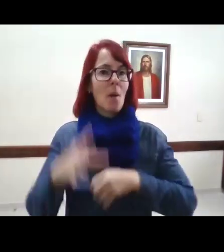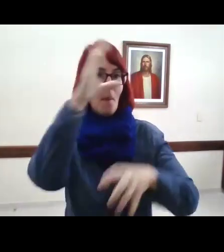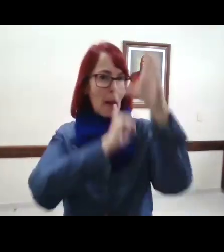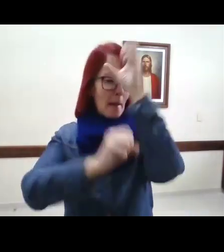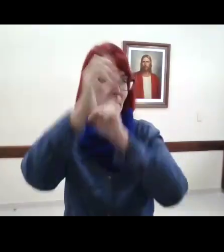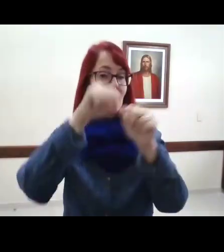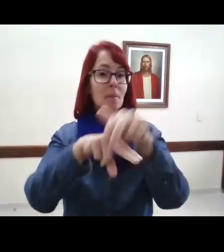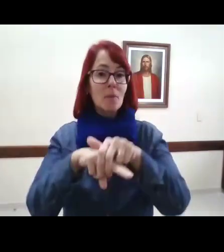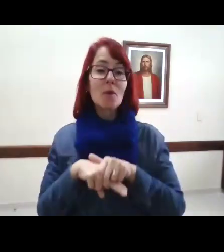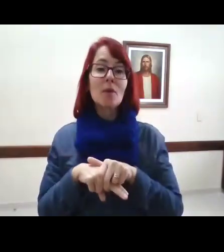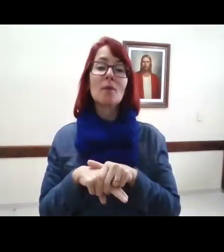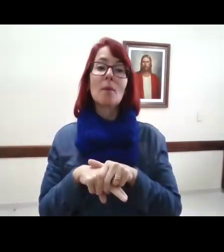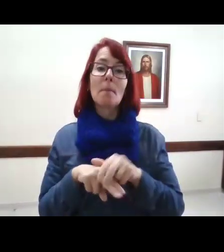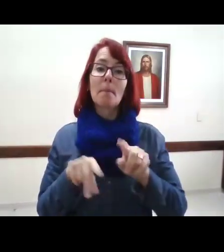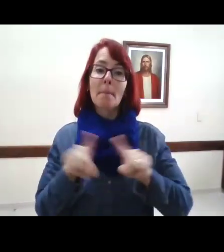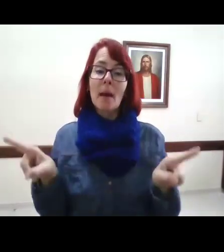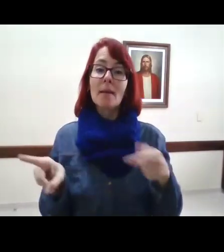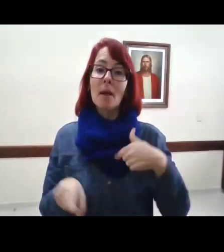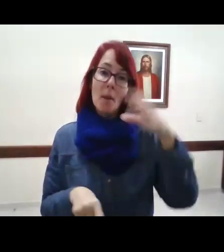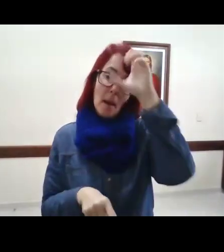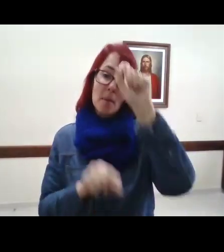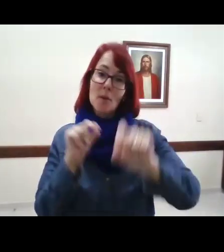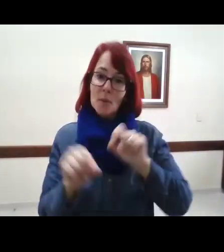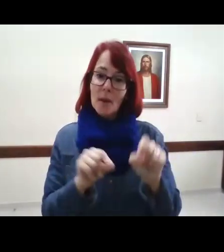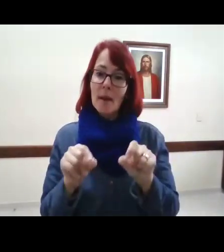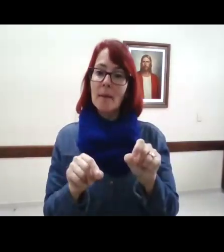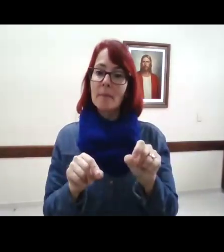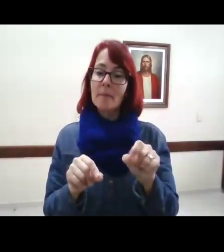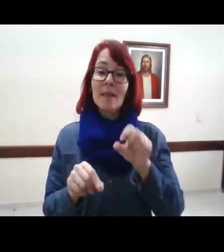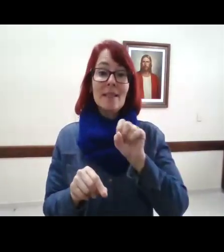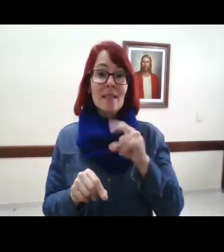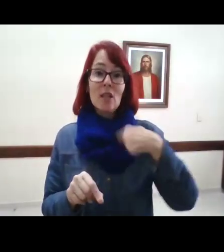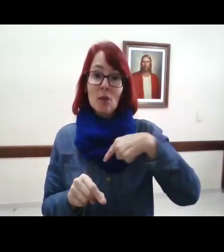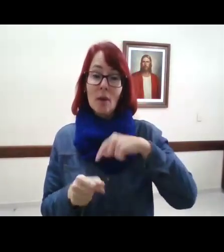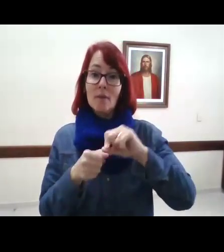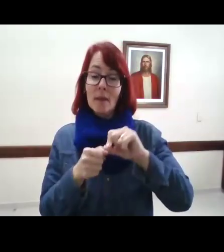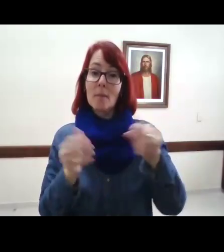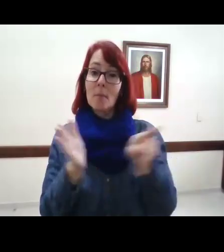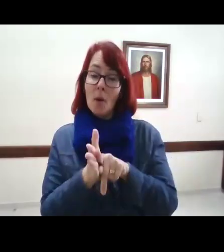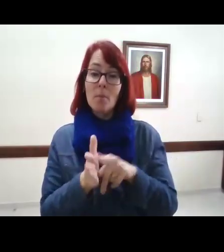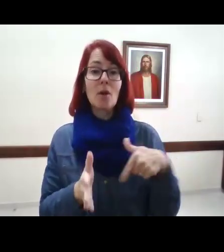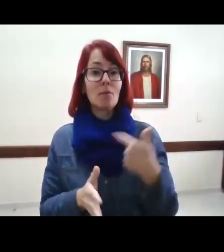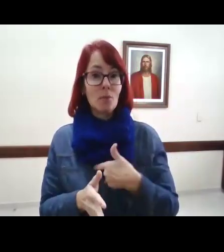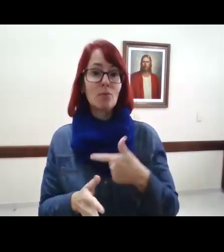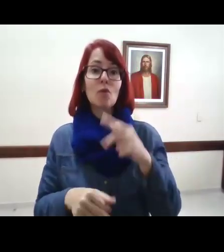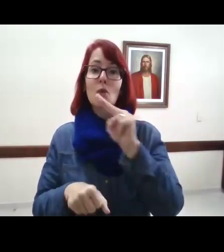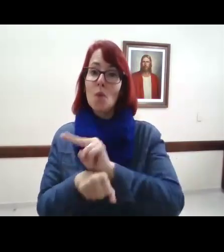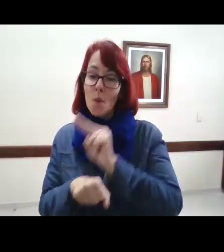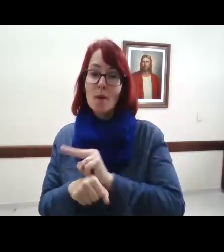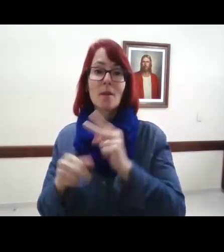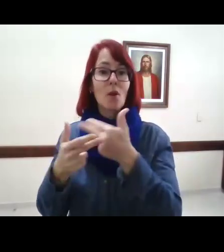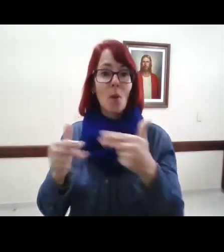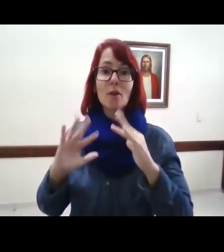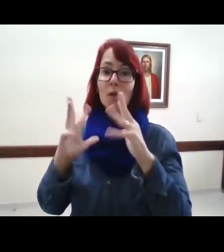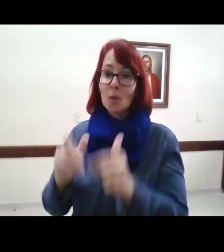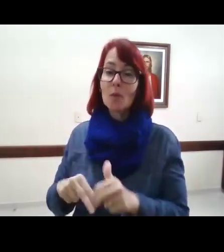ainda estou. Mas o que eu aprendi dessa situação é que quando a gente faz a nossa parte, o Senhor vai cuidar do resto. E ele vai